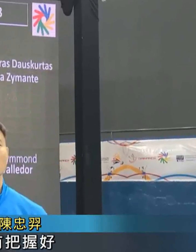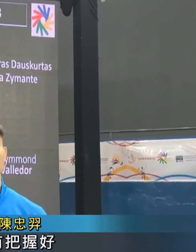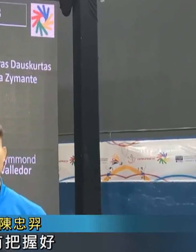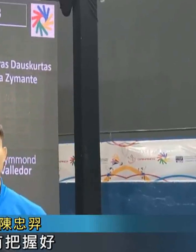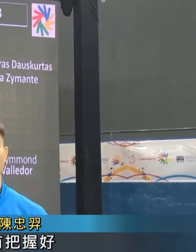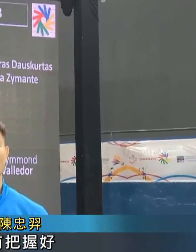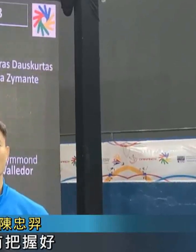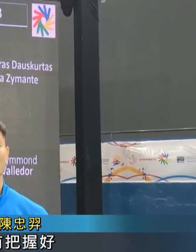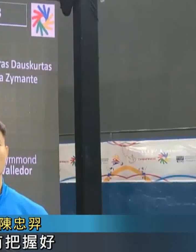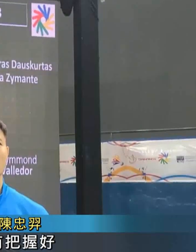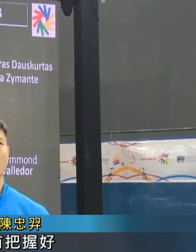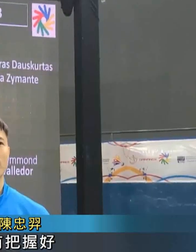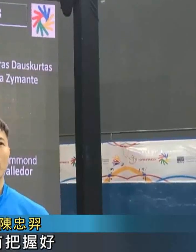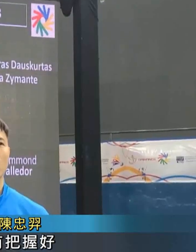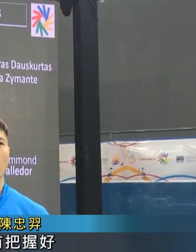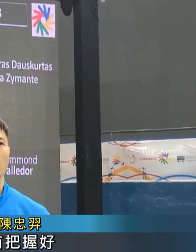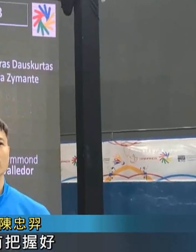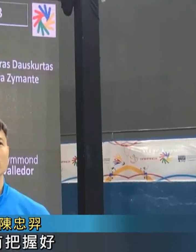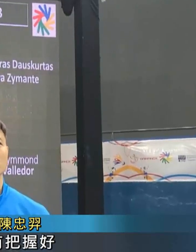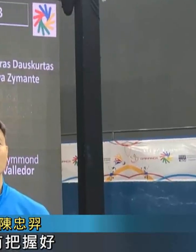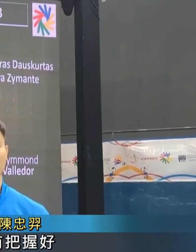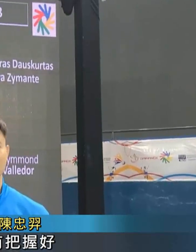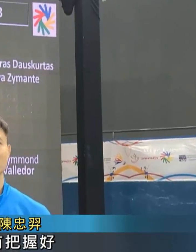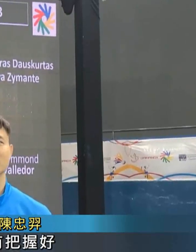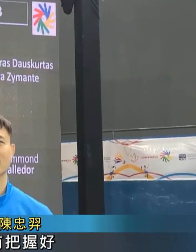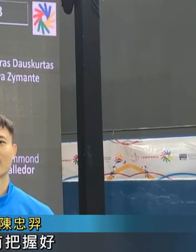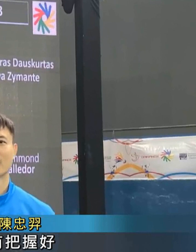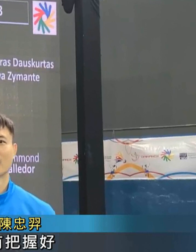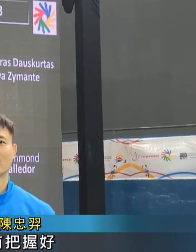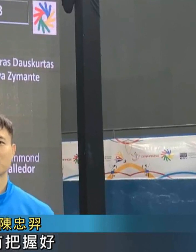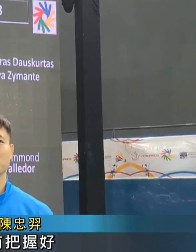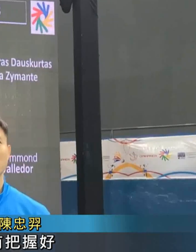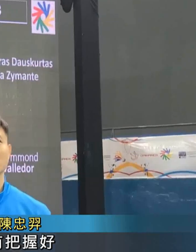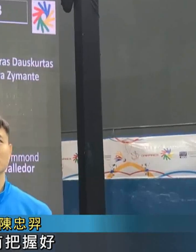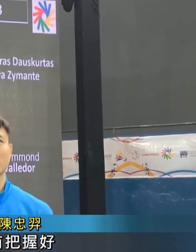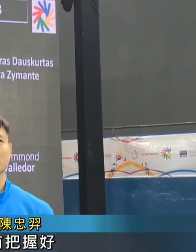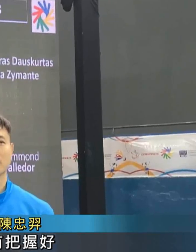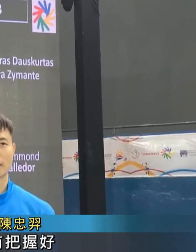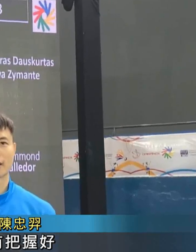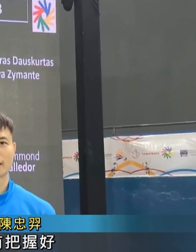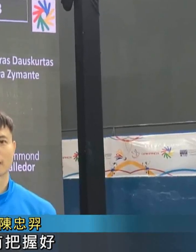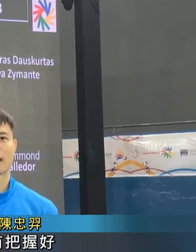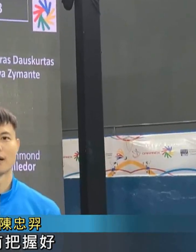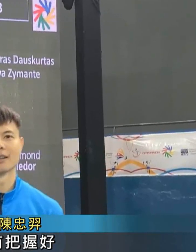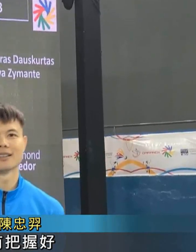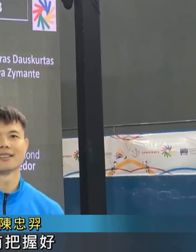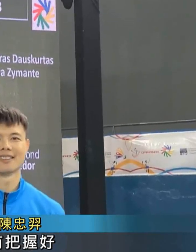关键球没把握好，真的有点可惜。希望下次可以更好。